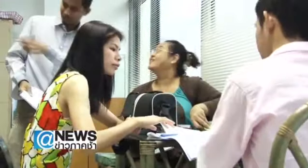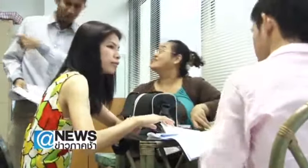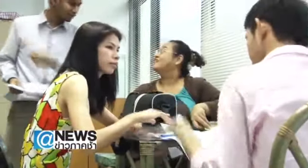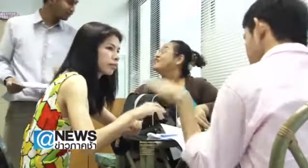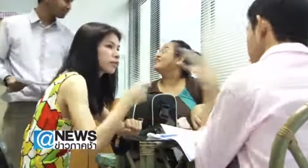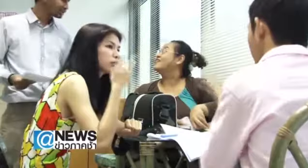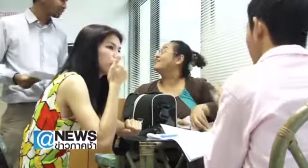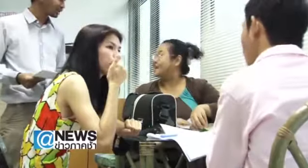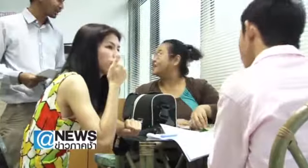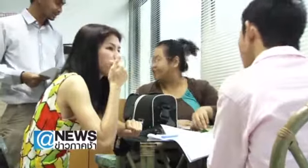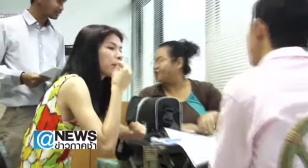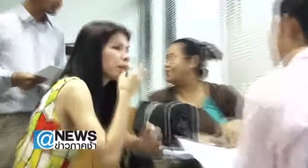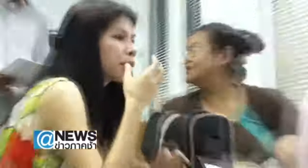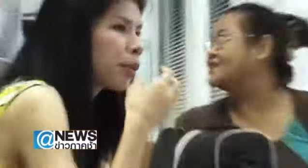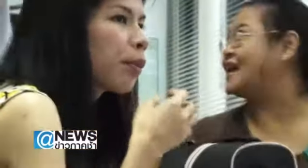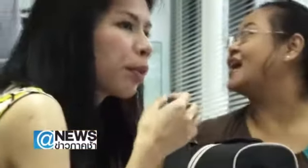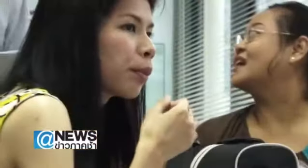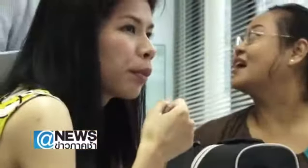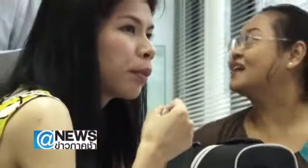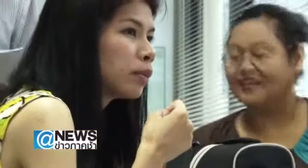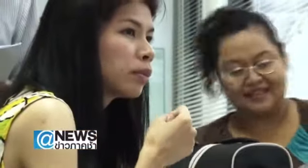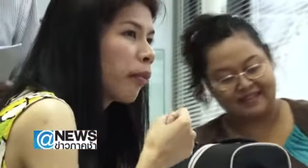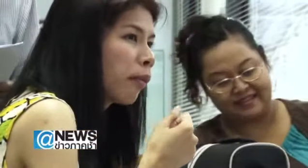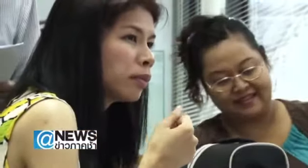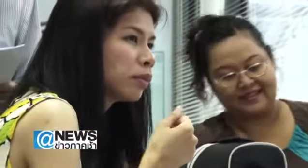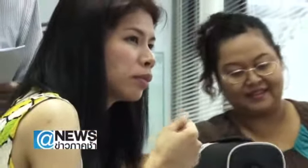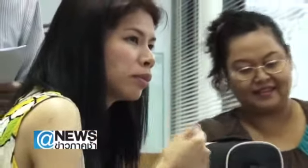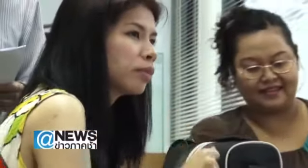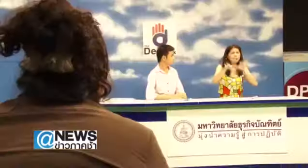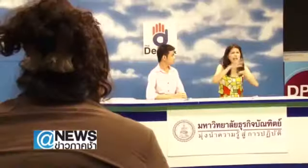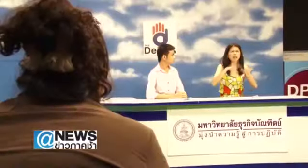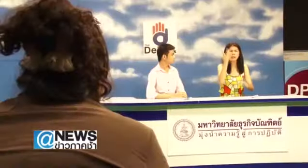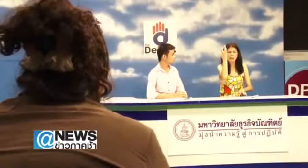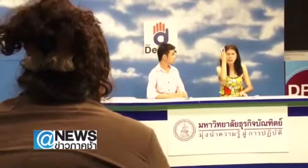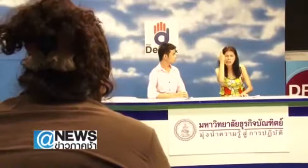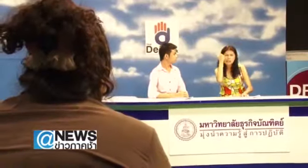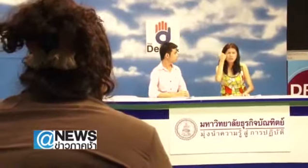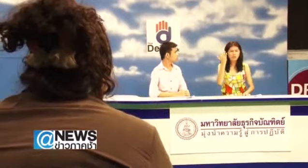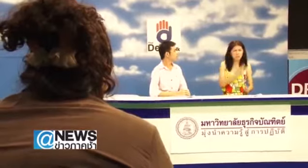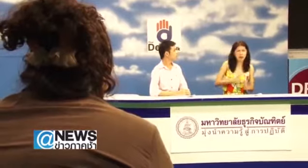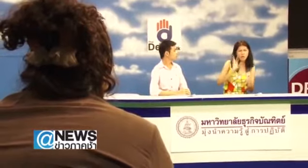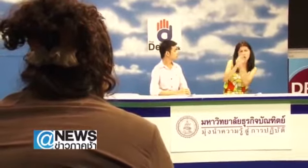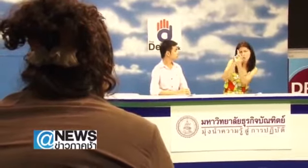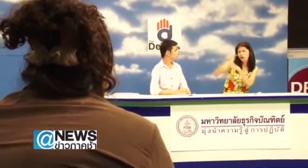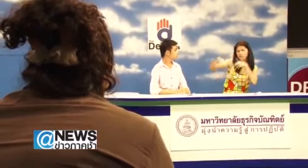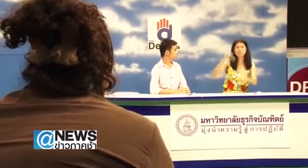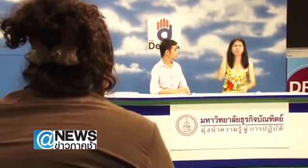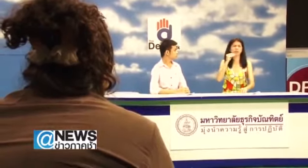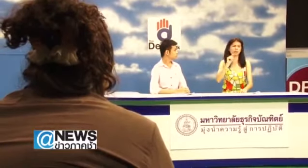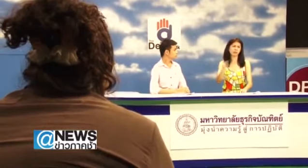าษามือครับแต่ว่าเราก็ภาษามือมันยากไม่ค่อยได้เลยก็ต้องใช้ล่ามครับหรือว่าบางทีก็อ่านปากหรือว่าเขียนเอาครับก็